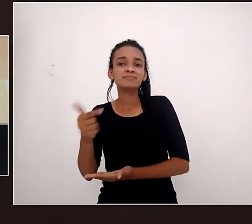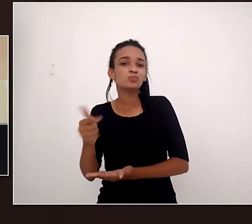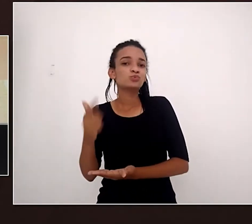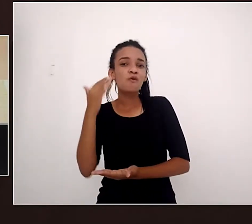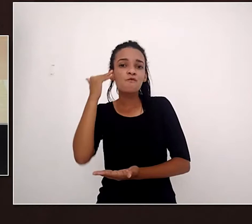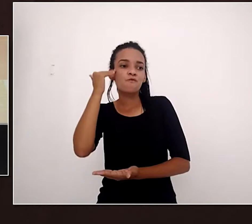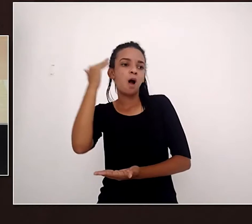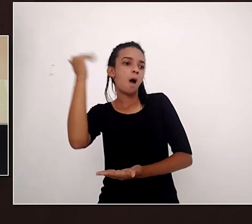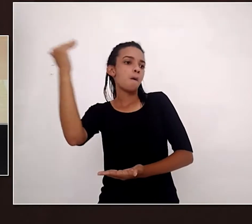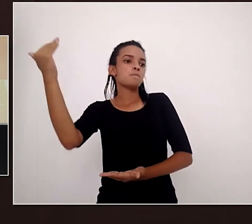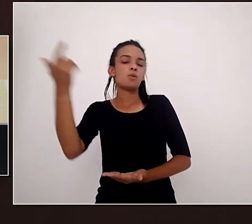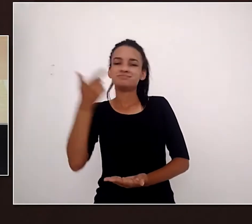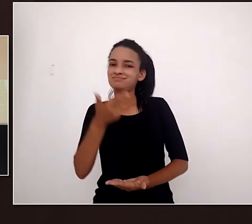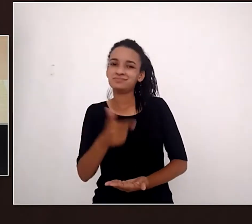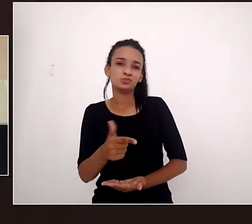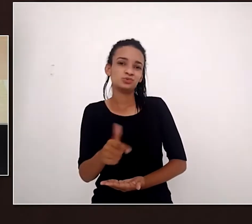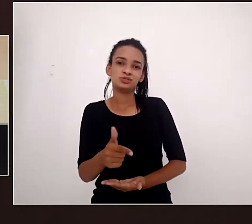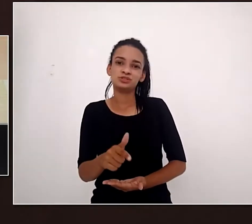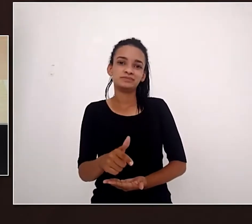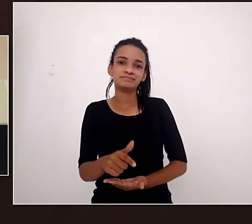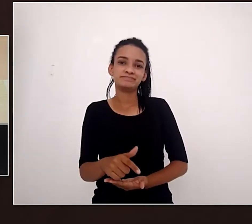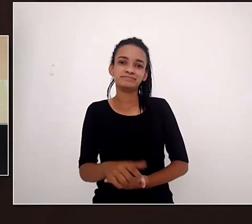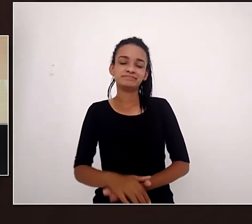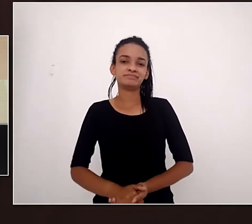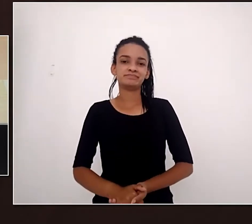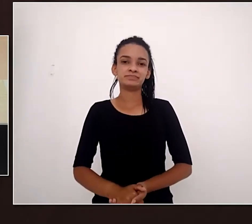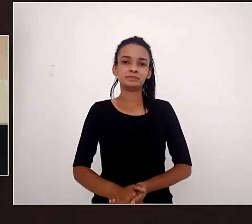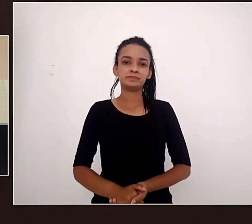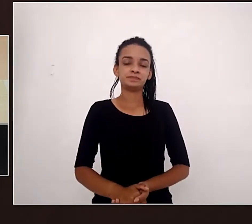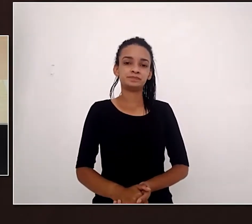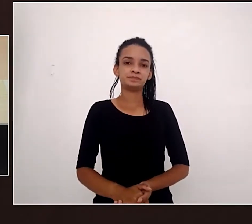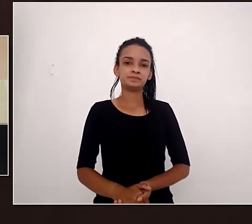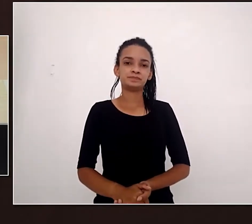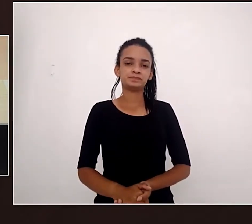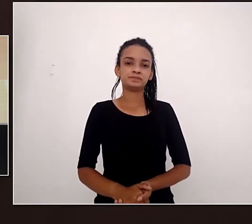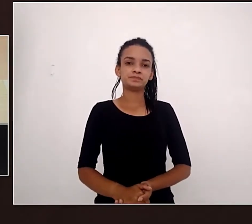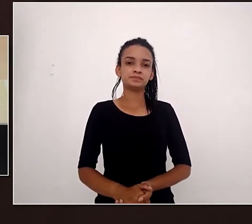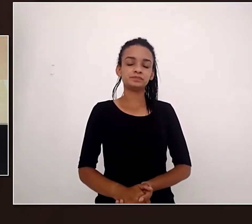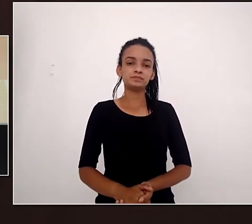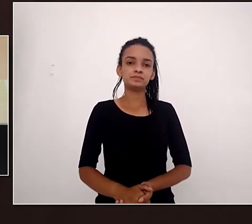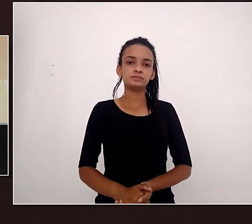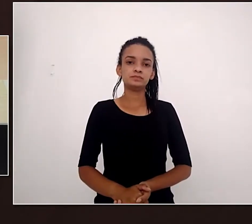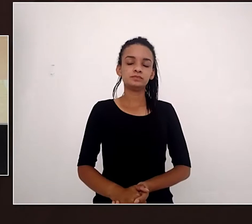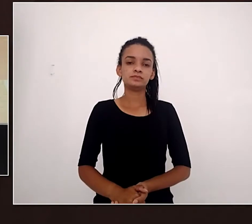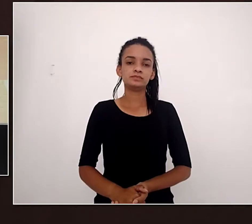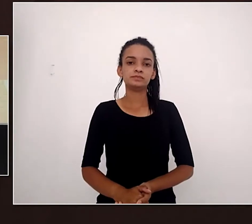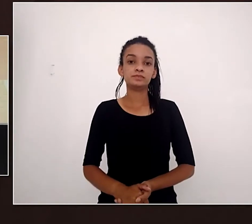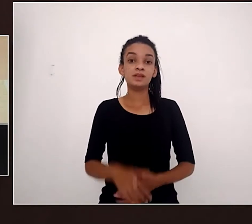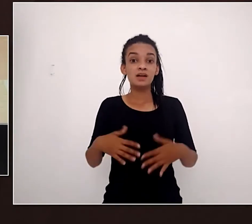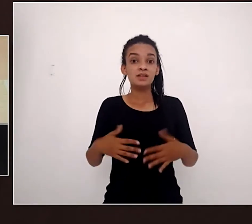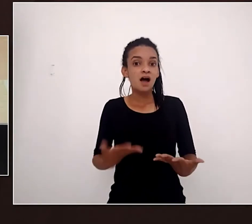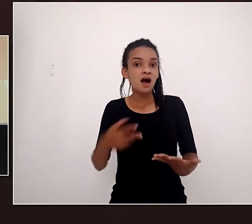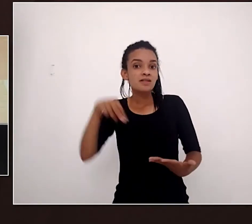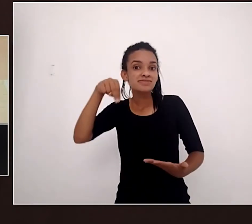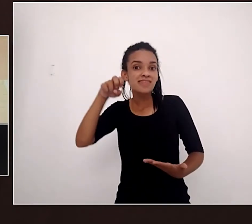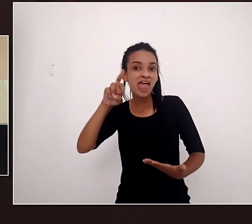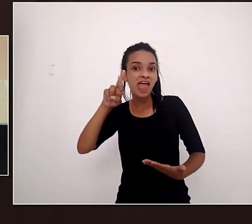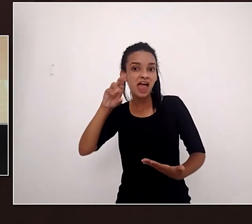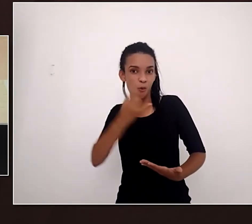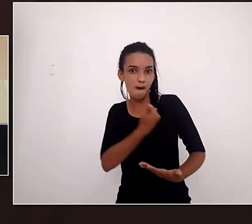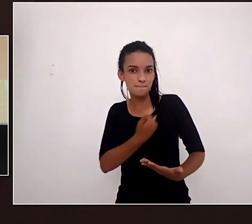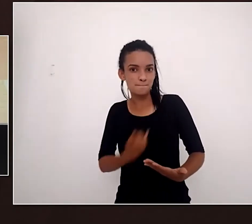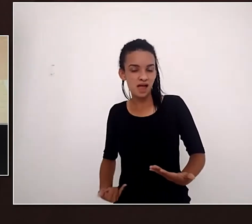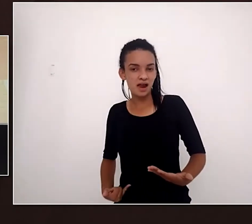os romanos pagãos, né? E então Nero se aproveitou disso e colocou culpa